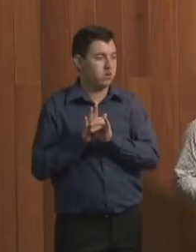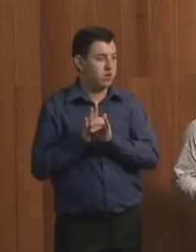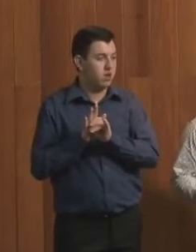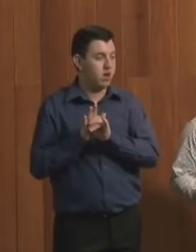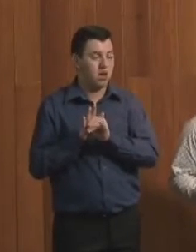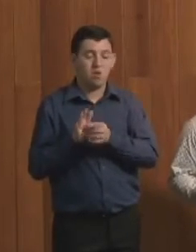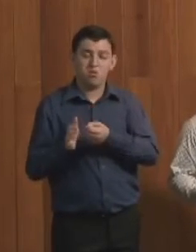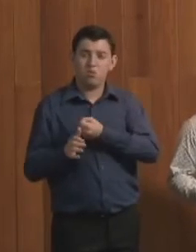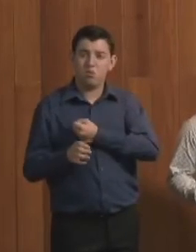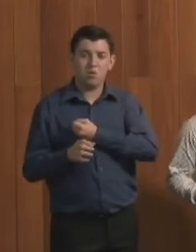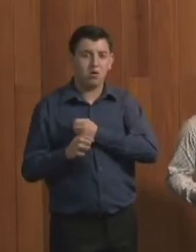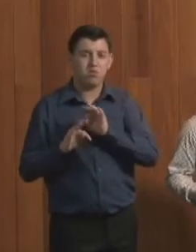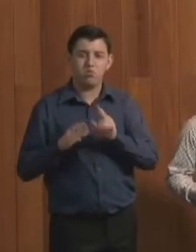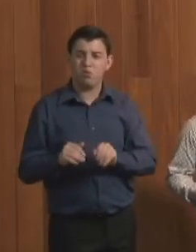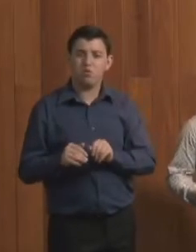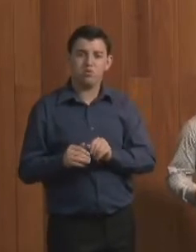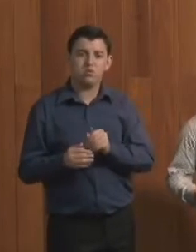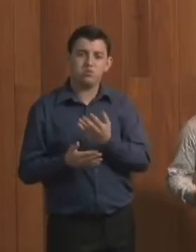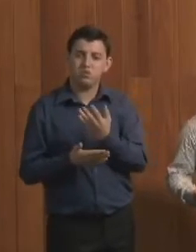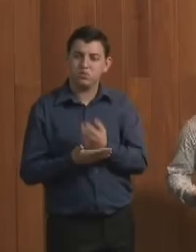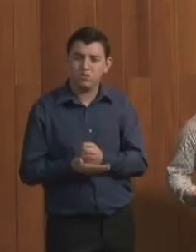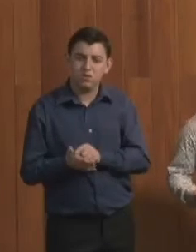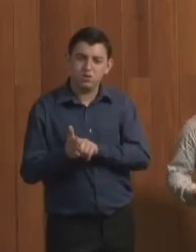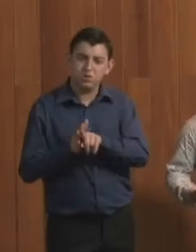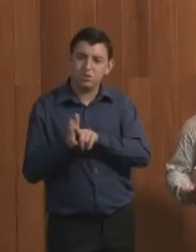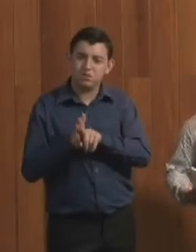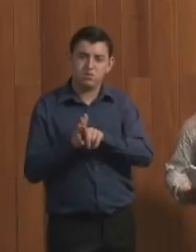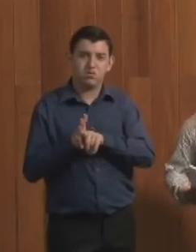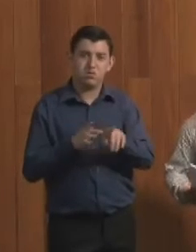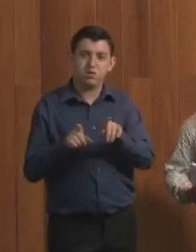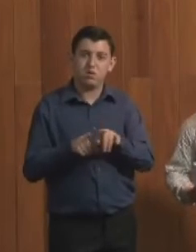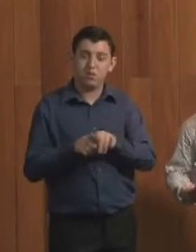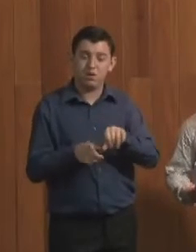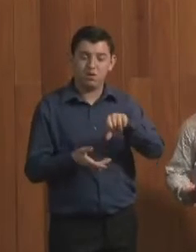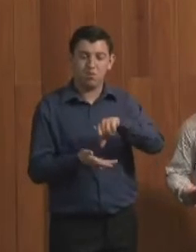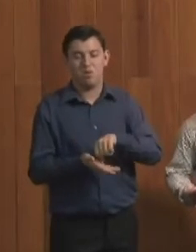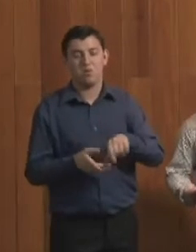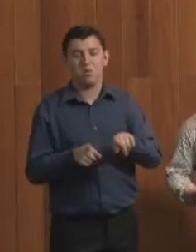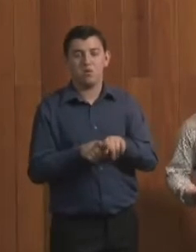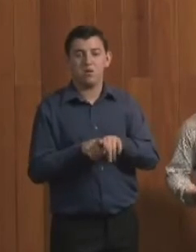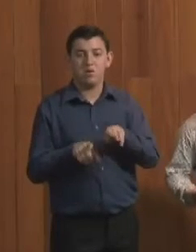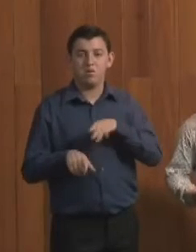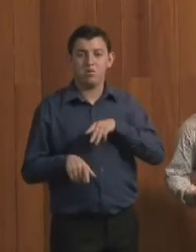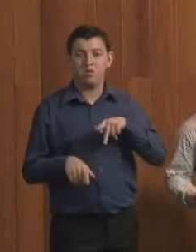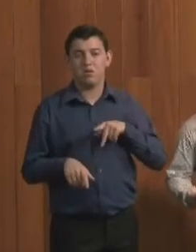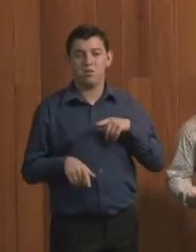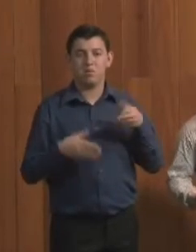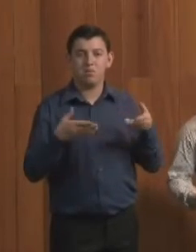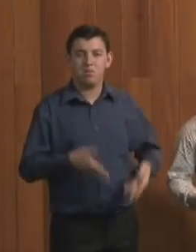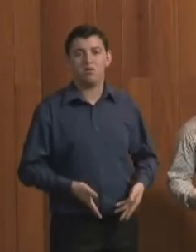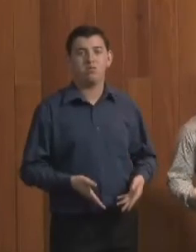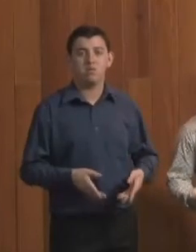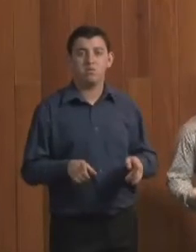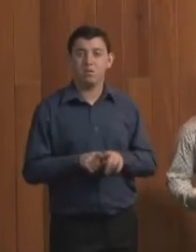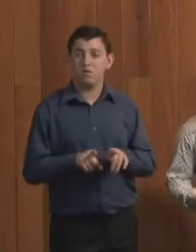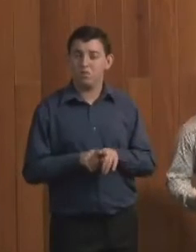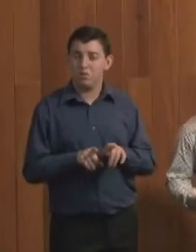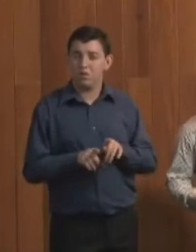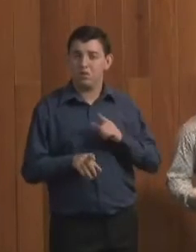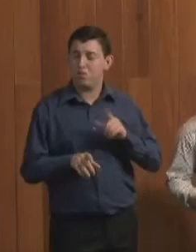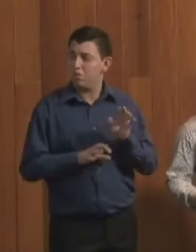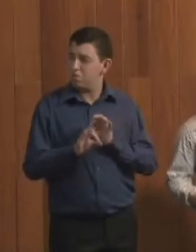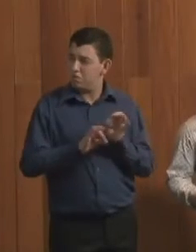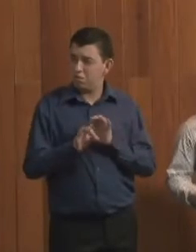a atuação dos órgãos de execução do Ministério Público na articulação de políticas públicas e outras providências